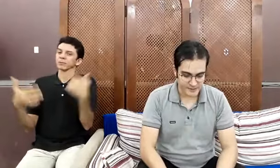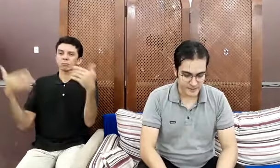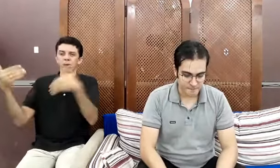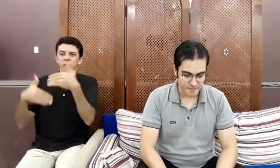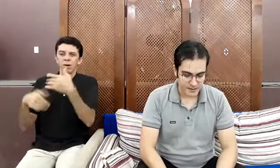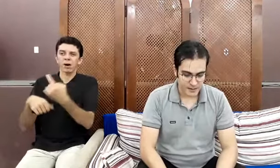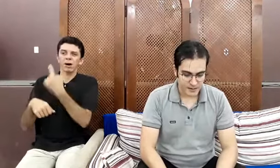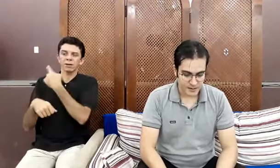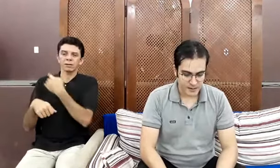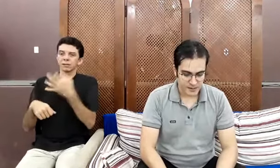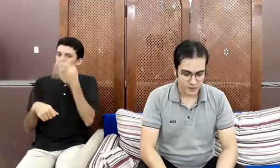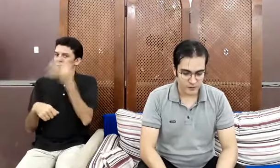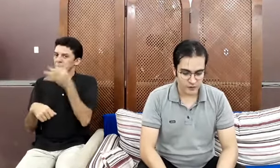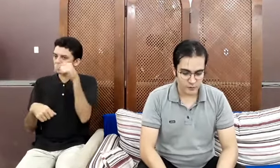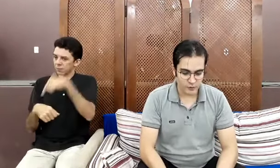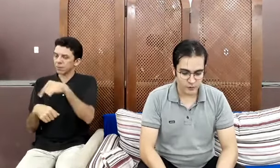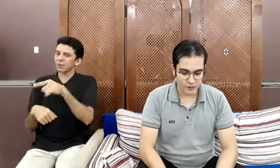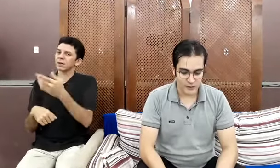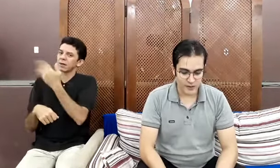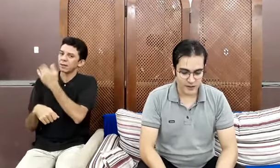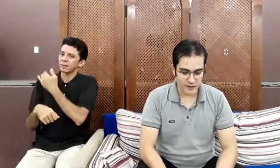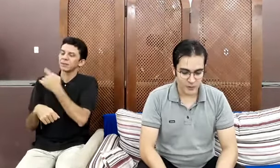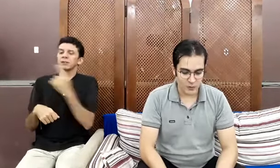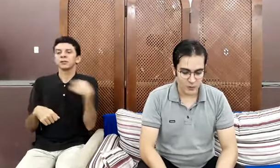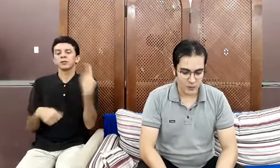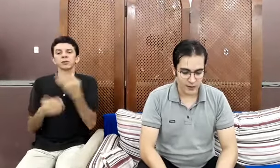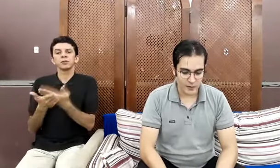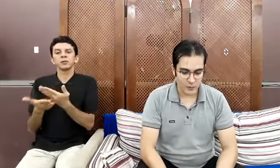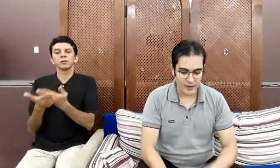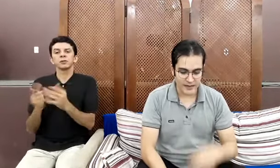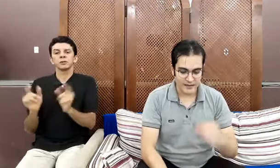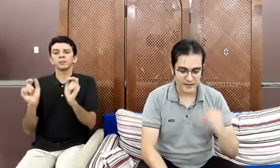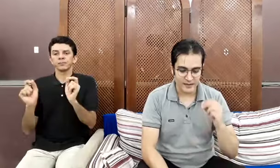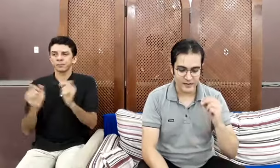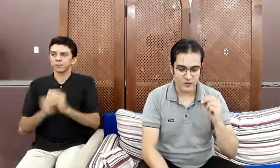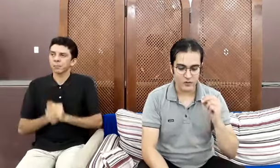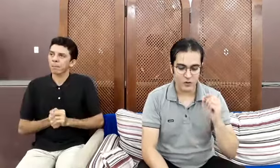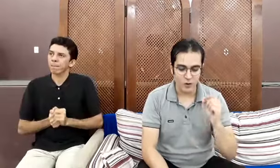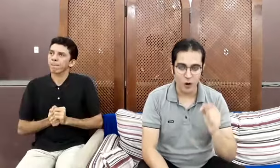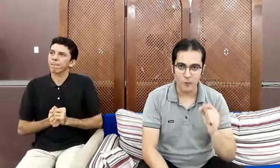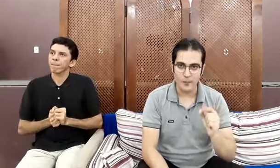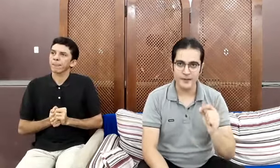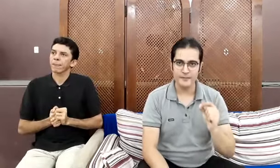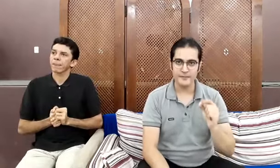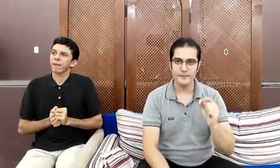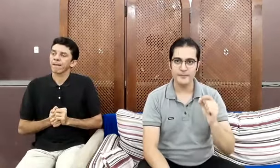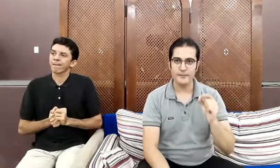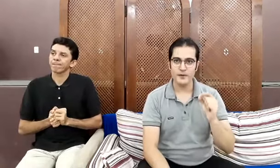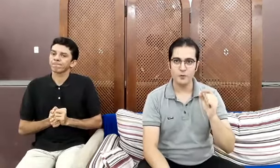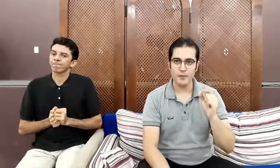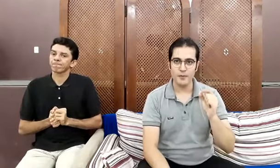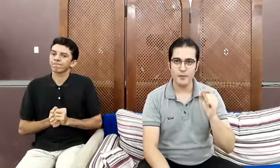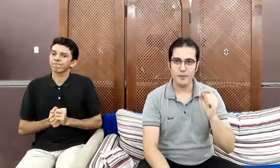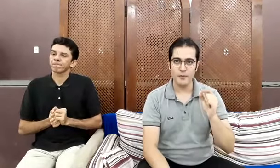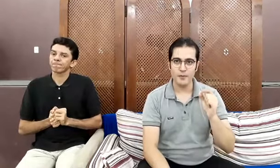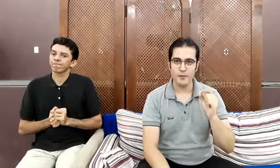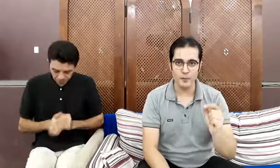igreja, nós vimos o grande golpe e o